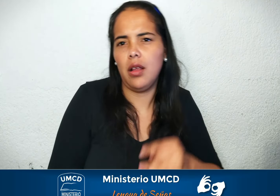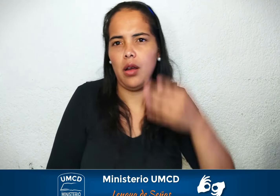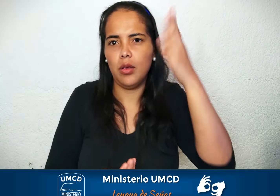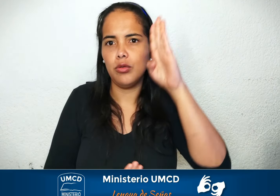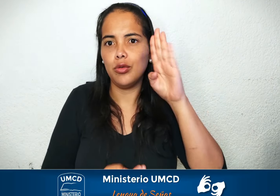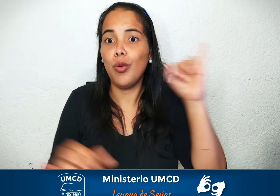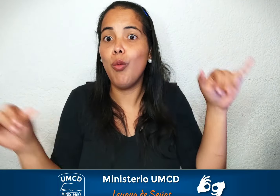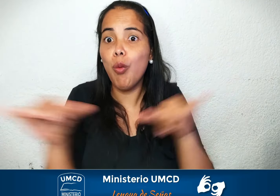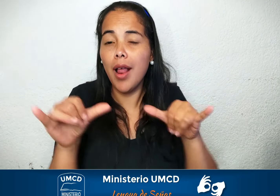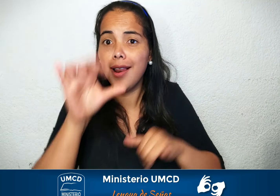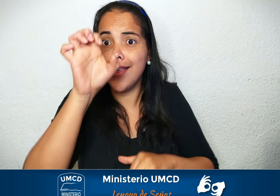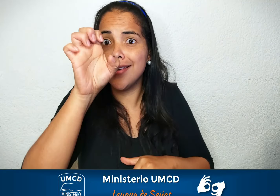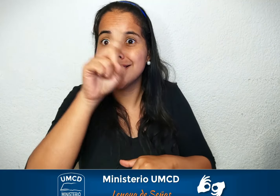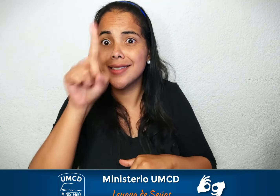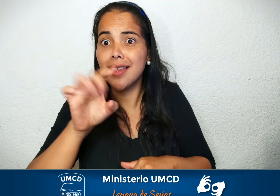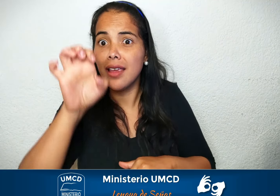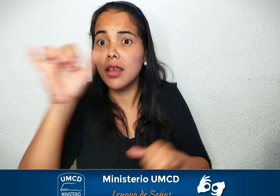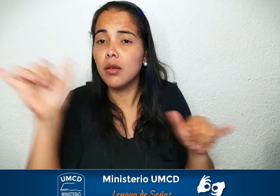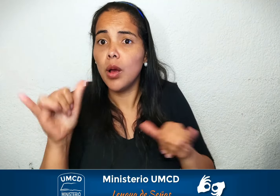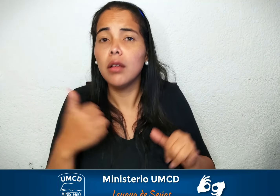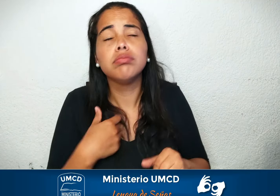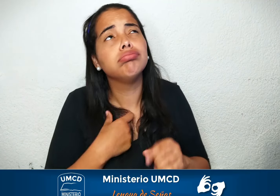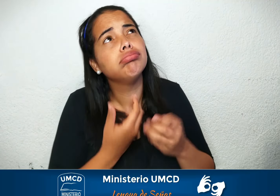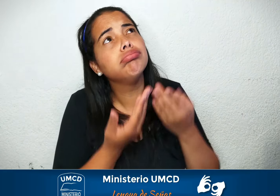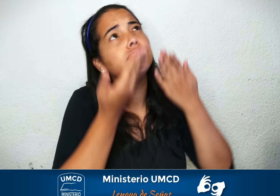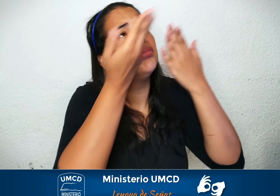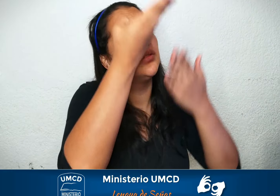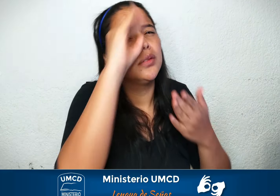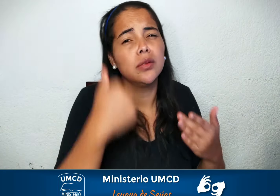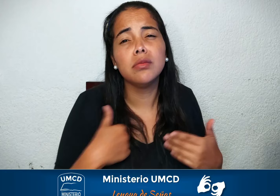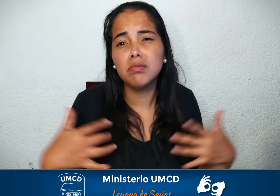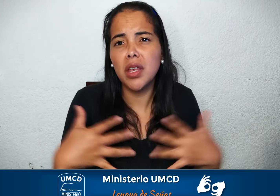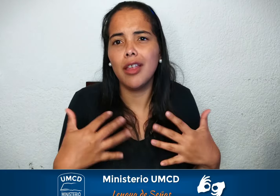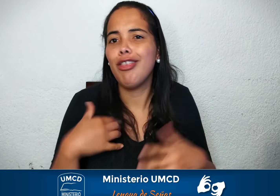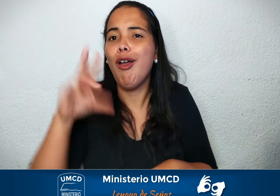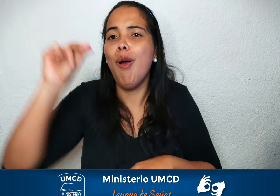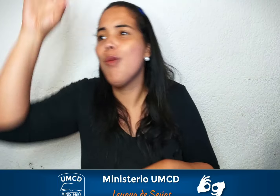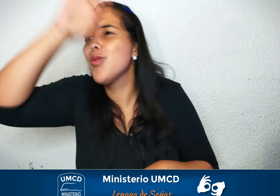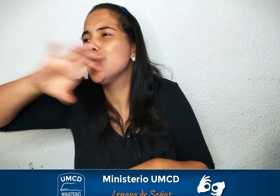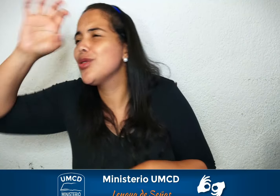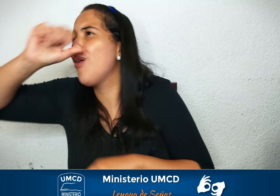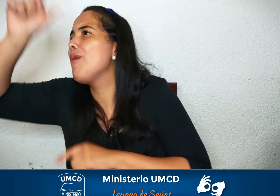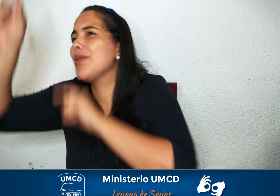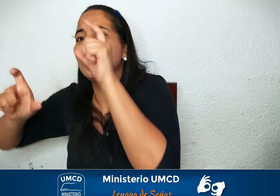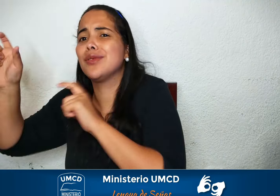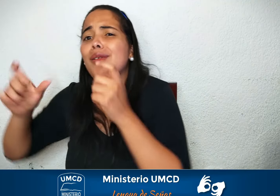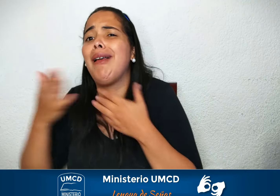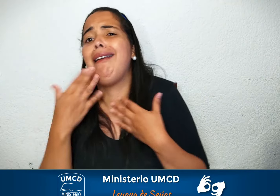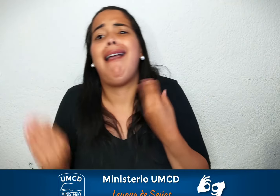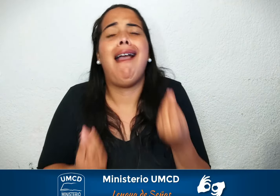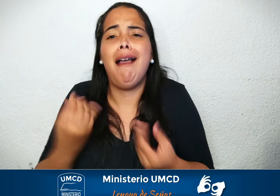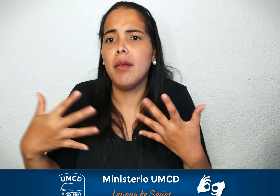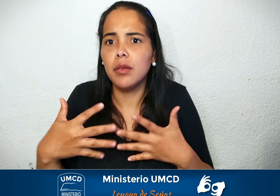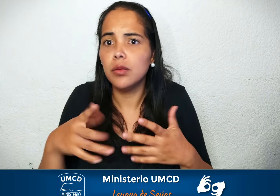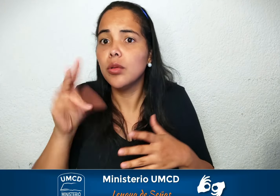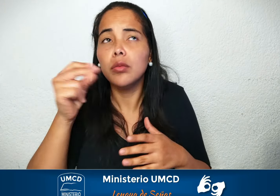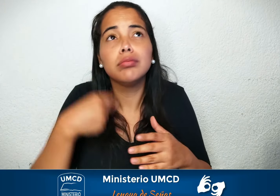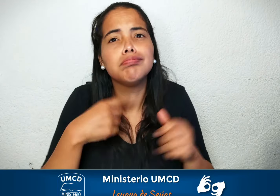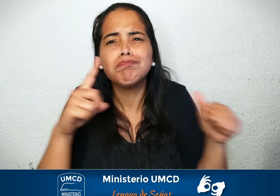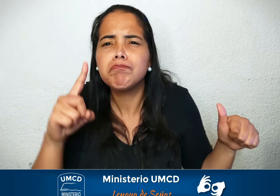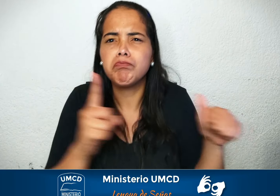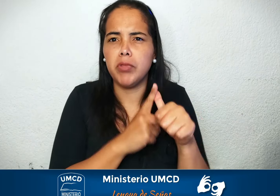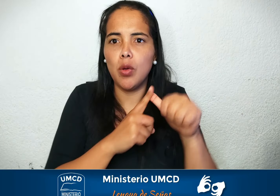debiéramos actuar como lo hizo Ezequías, llevar aquello que nos causa temor a la presencia de Dios y en